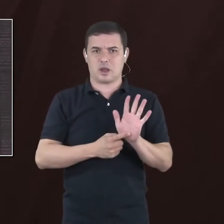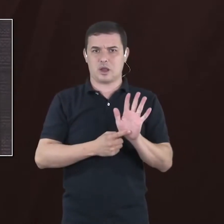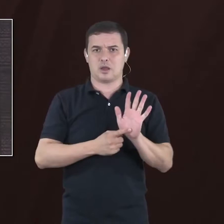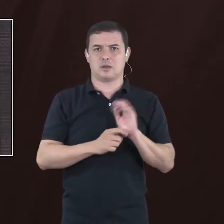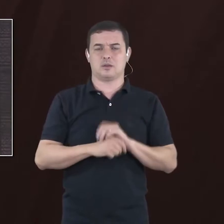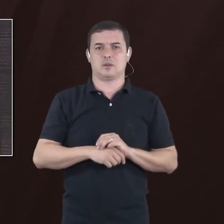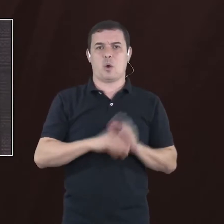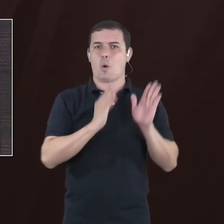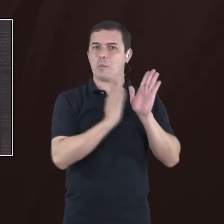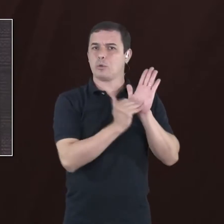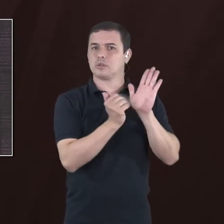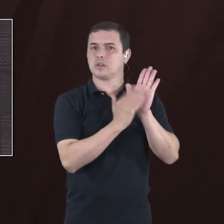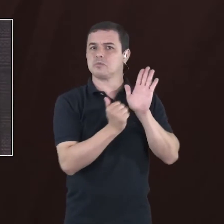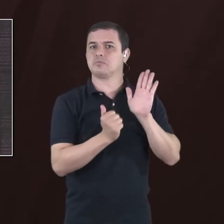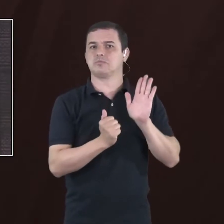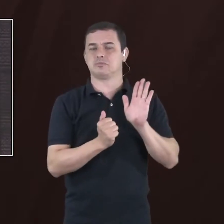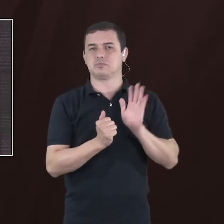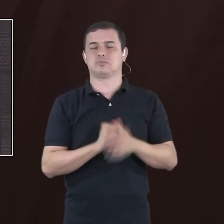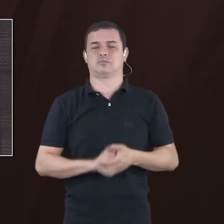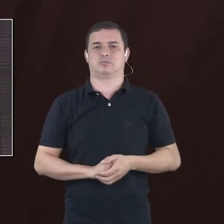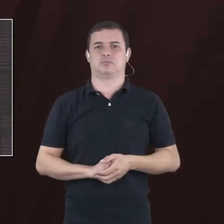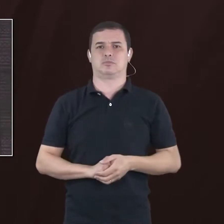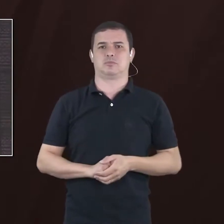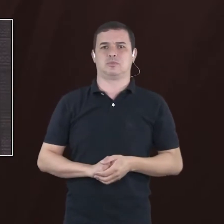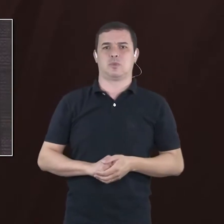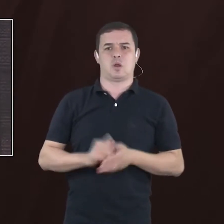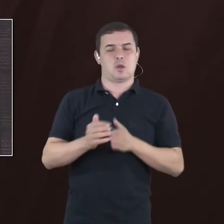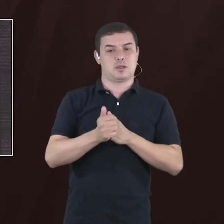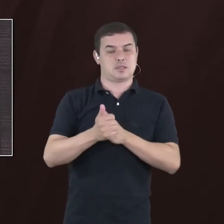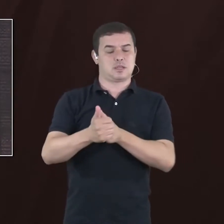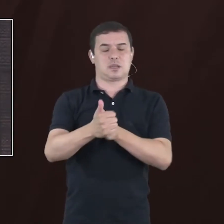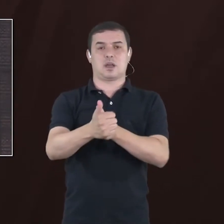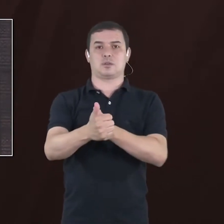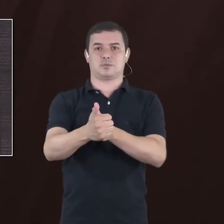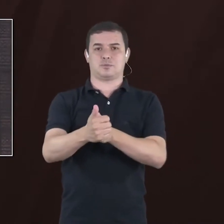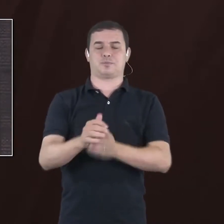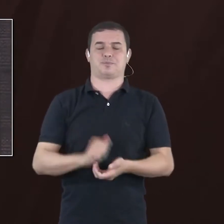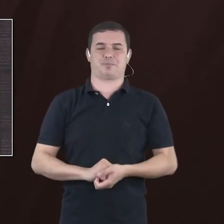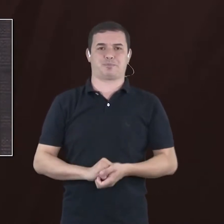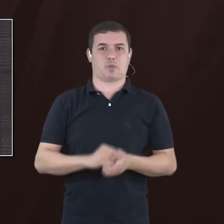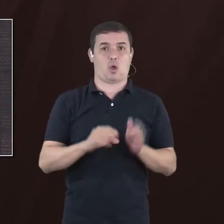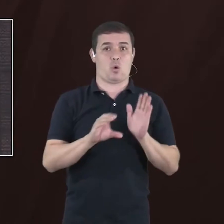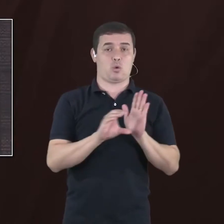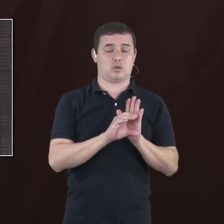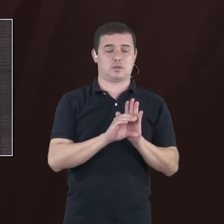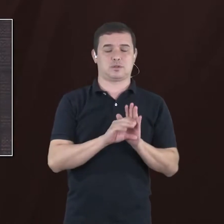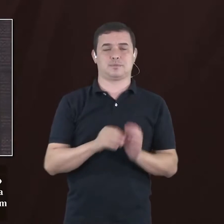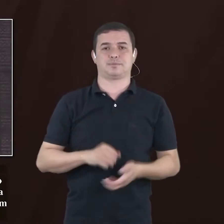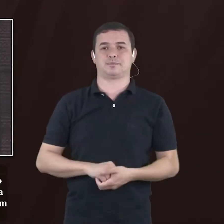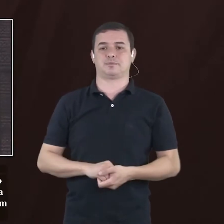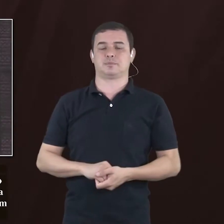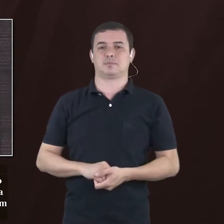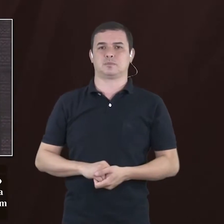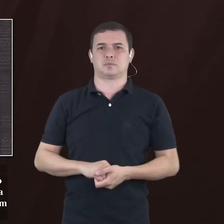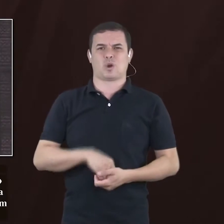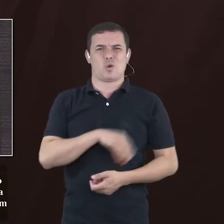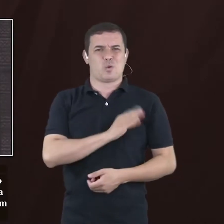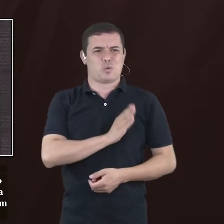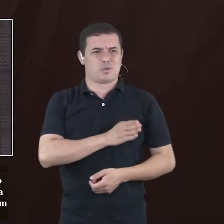nós todos seguirmos. Capítulo 2, versículo 2 de Colossenses. Para que o coração deles